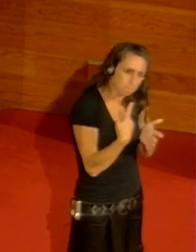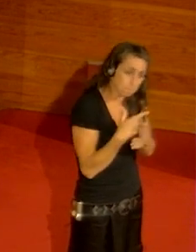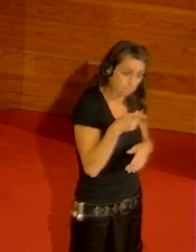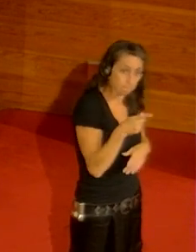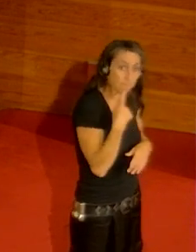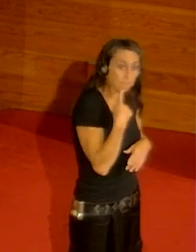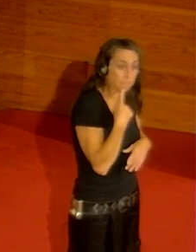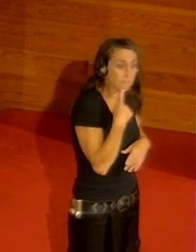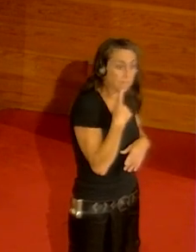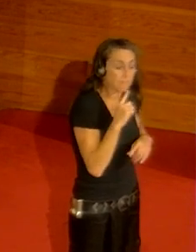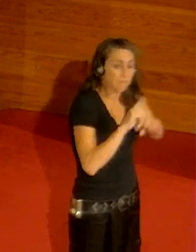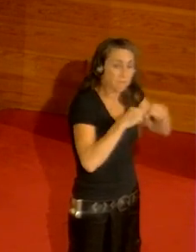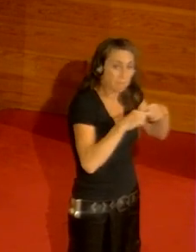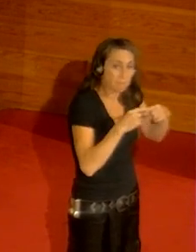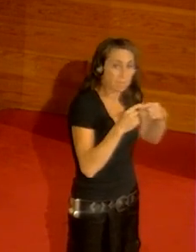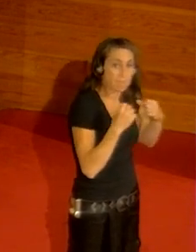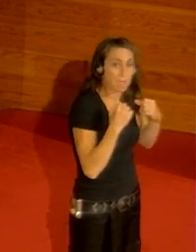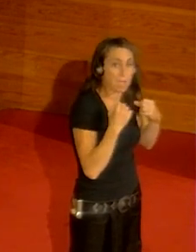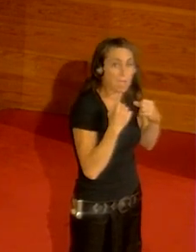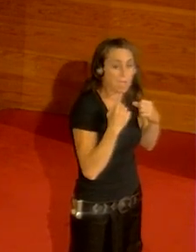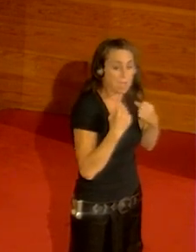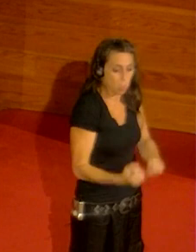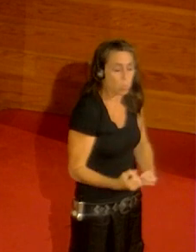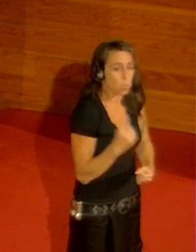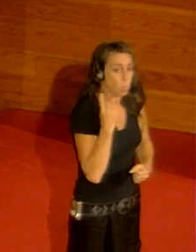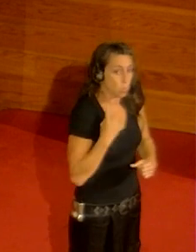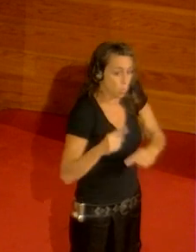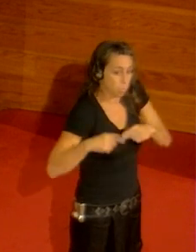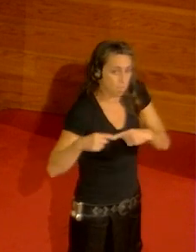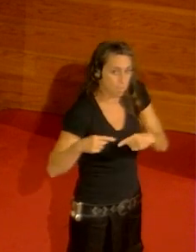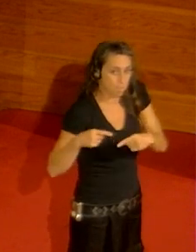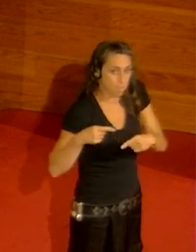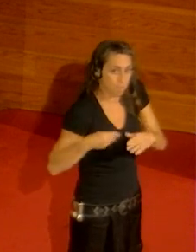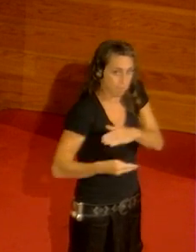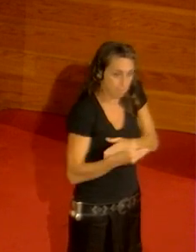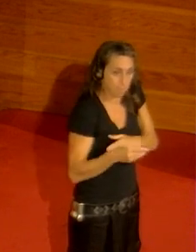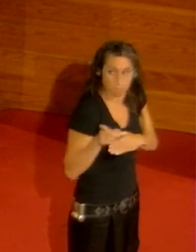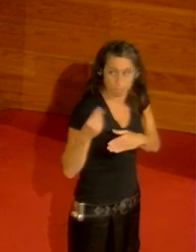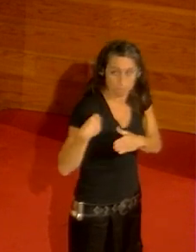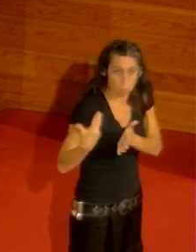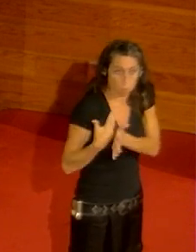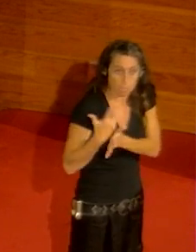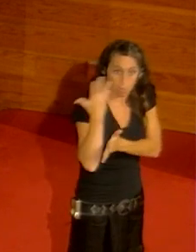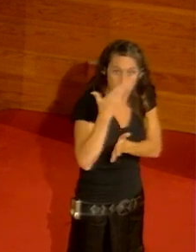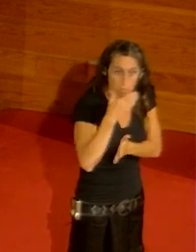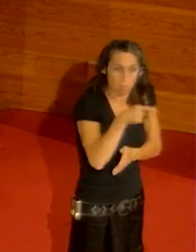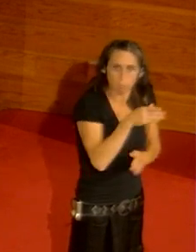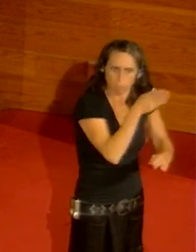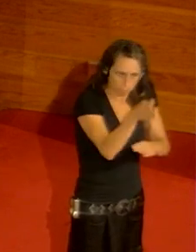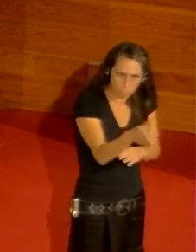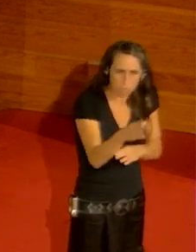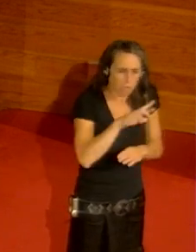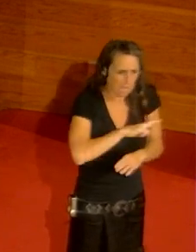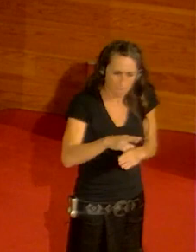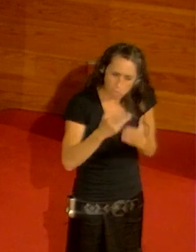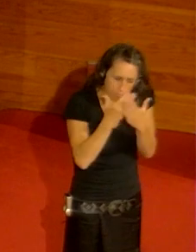venía una familia Ultra ortodoxa y que él había acudido a uno de esos colegios que nos has explicado en los que solo estudian religión y que no